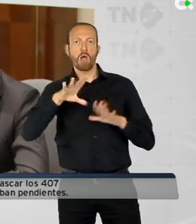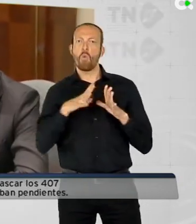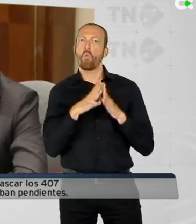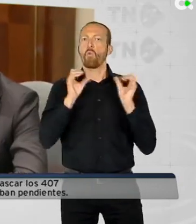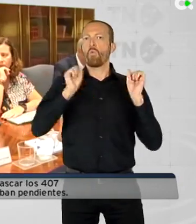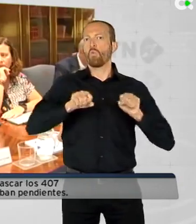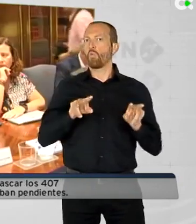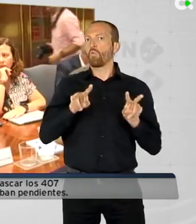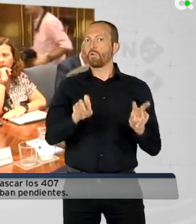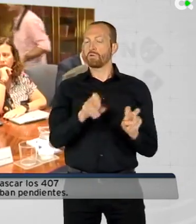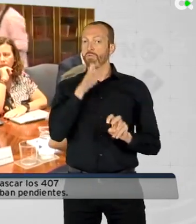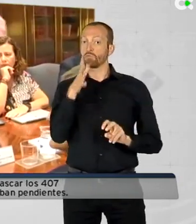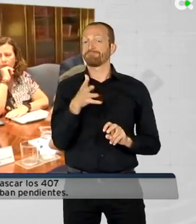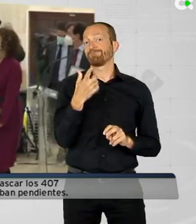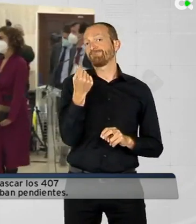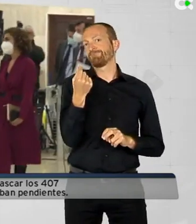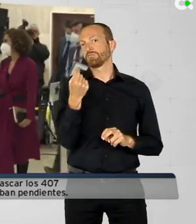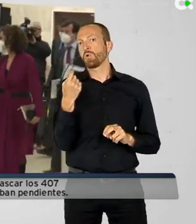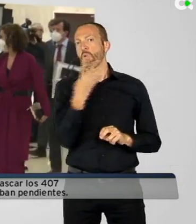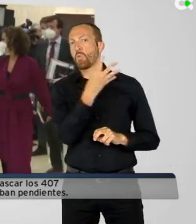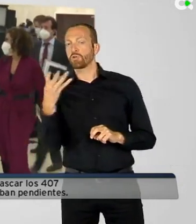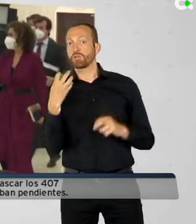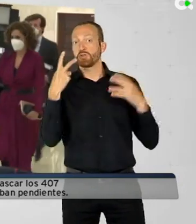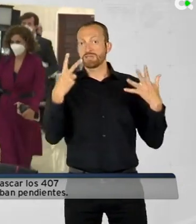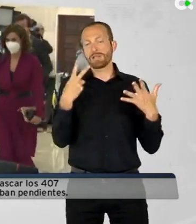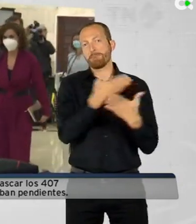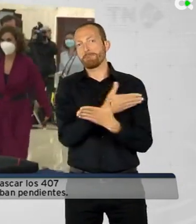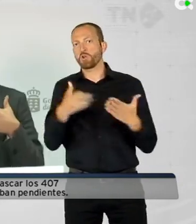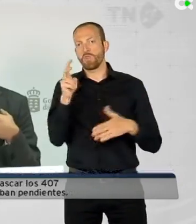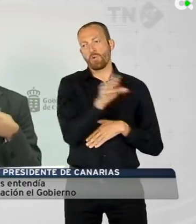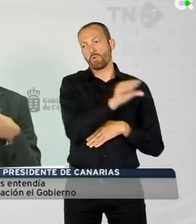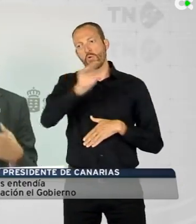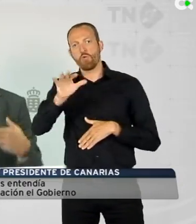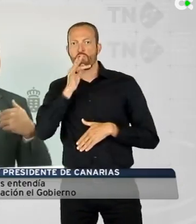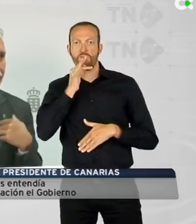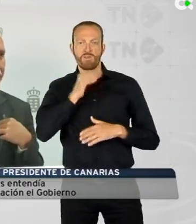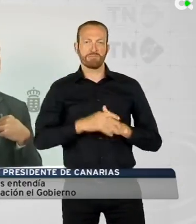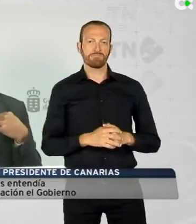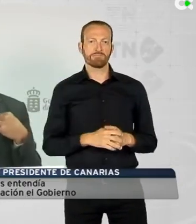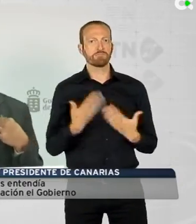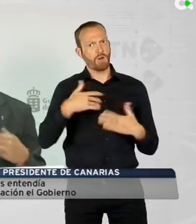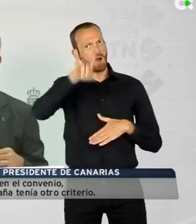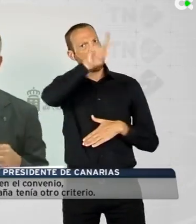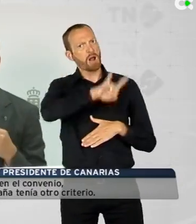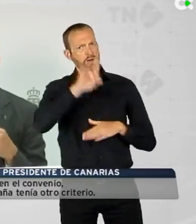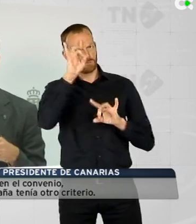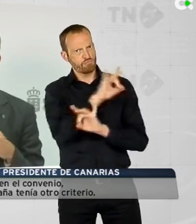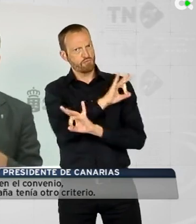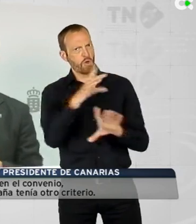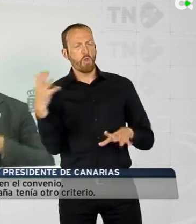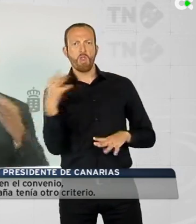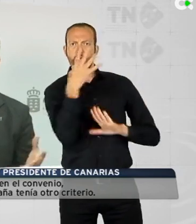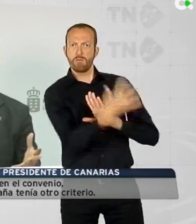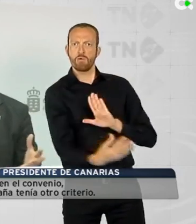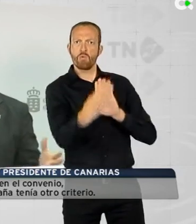acuerdo para desatascar los 407 que aún estaban pendientes. Canarias entendía que tenía obligación el gobierno de incluir en el